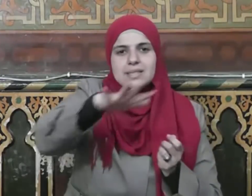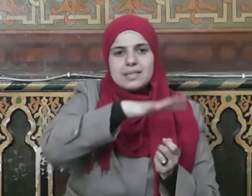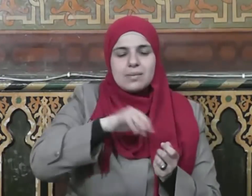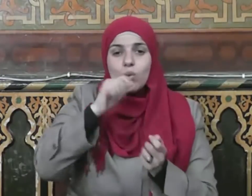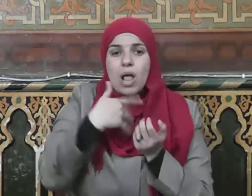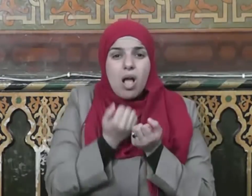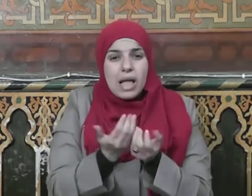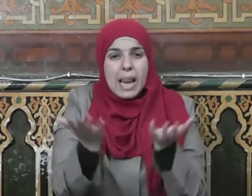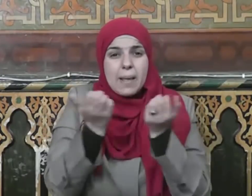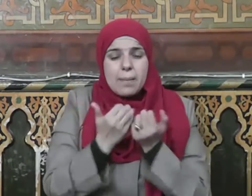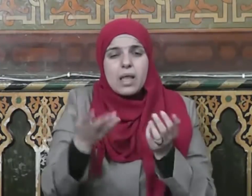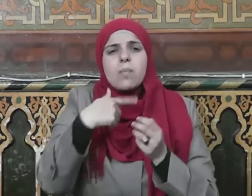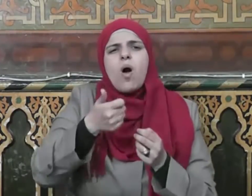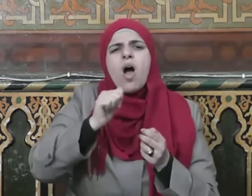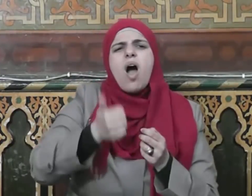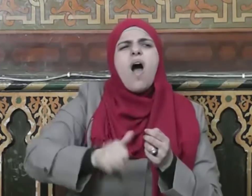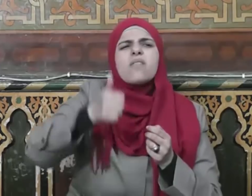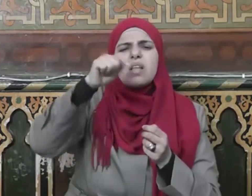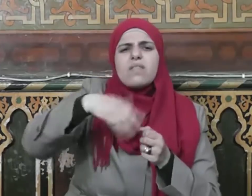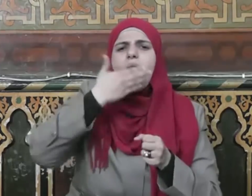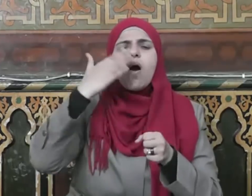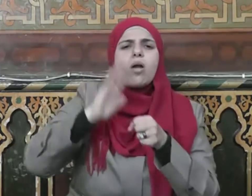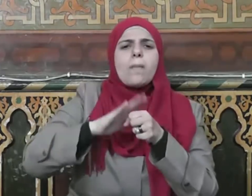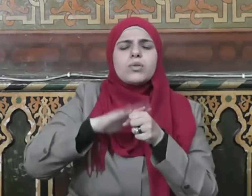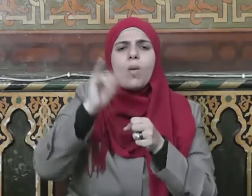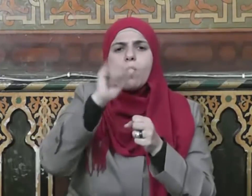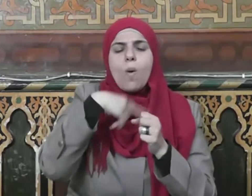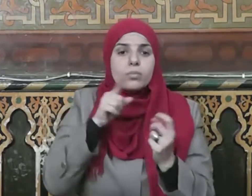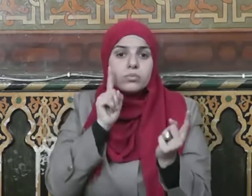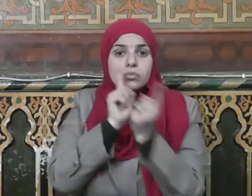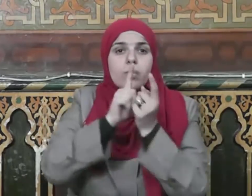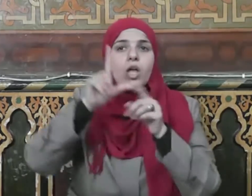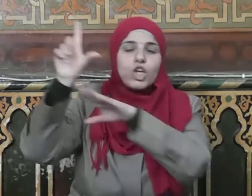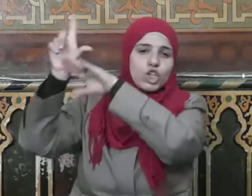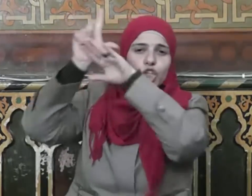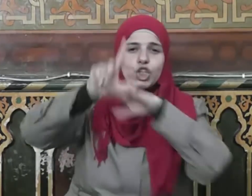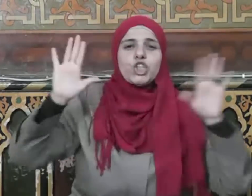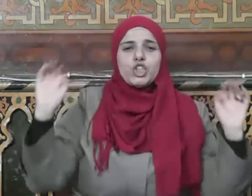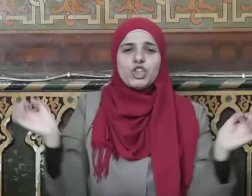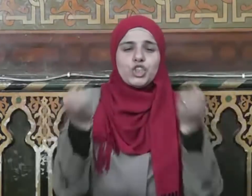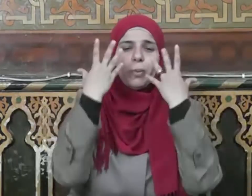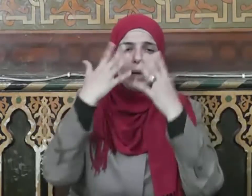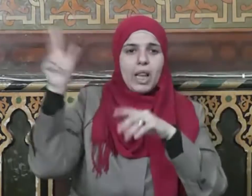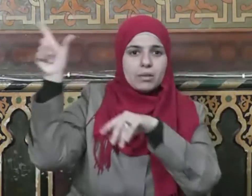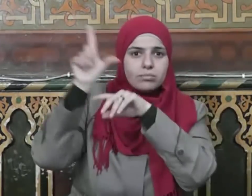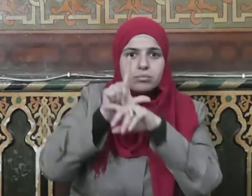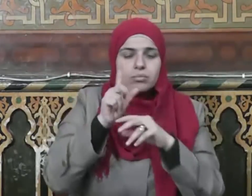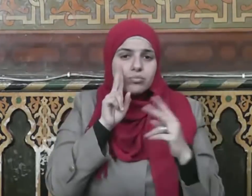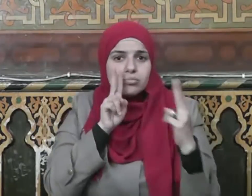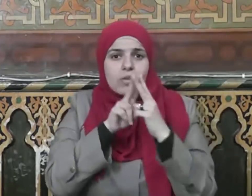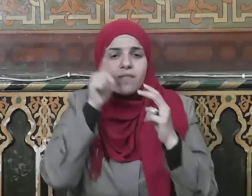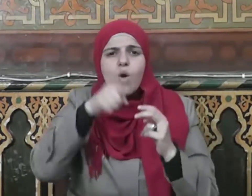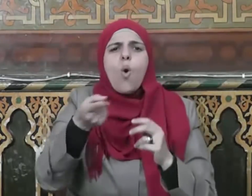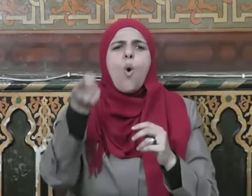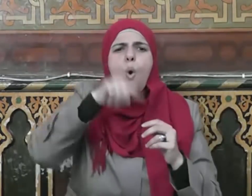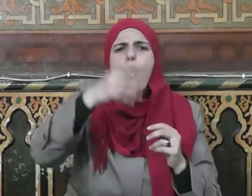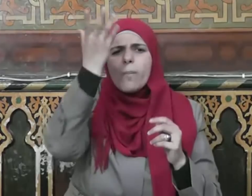ما يكون في رمضان حين يلقاه جبريل، وكان يلقاه في كل ليلة من